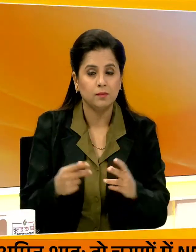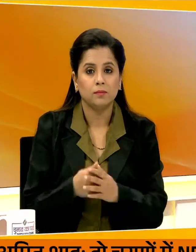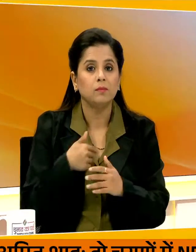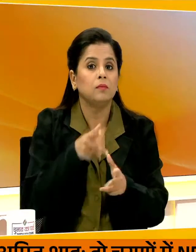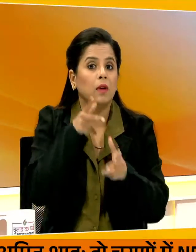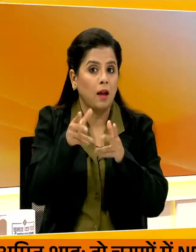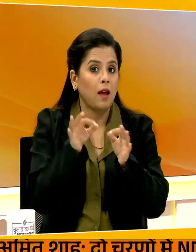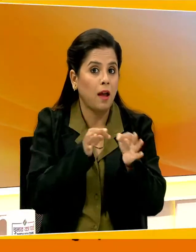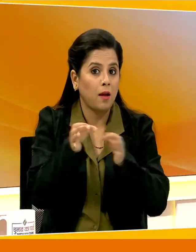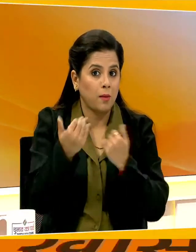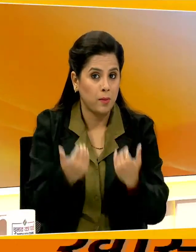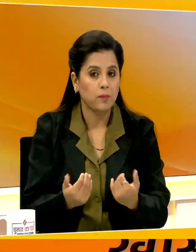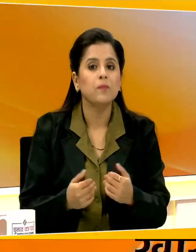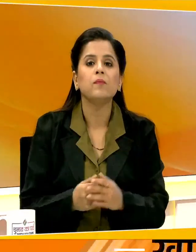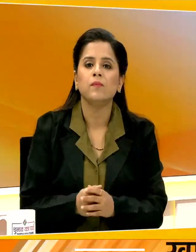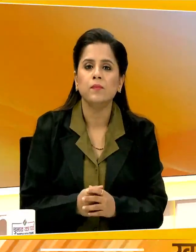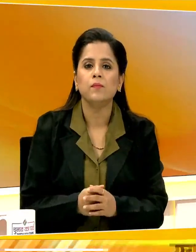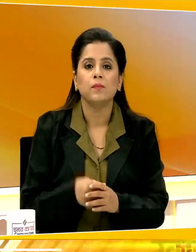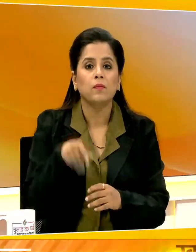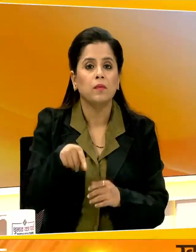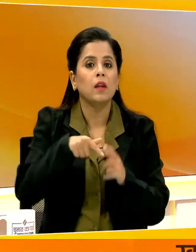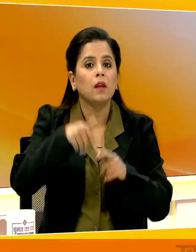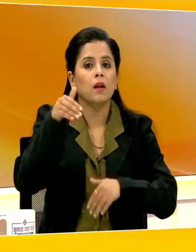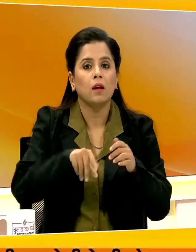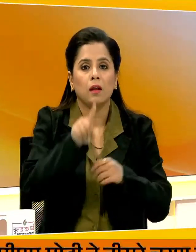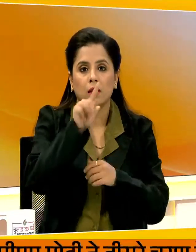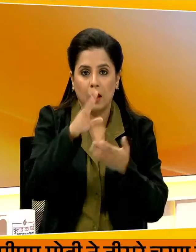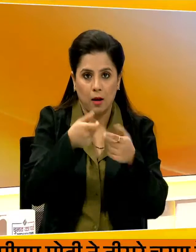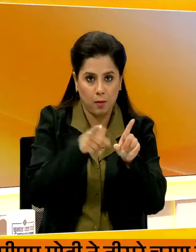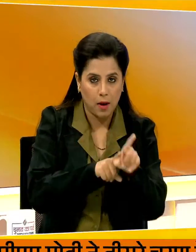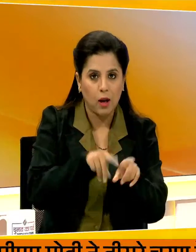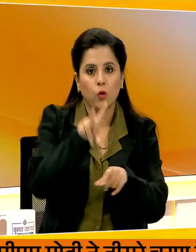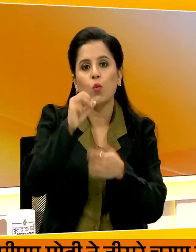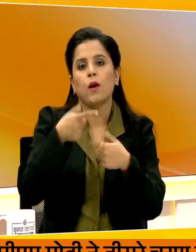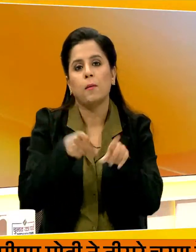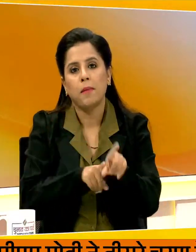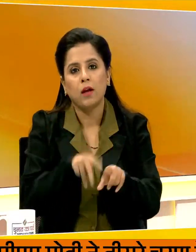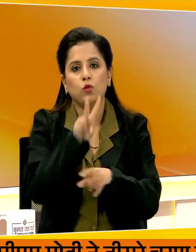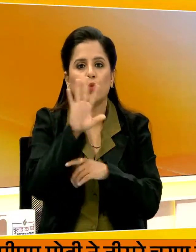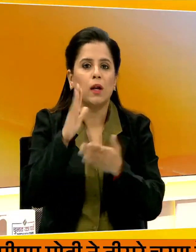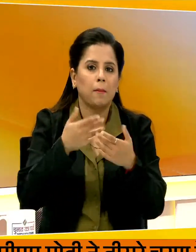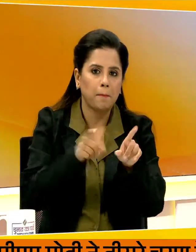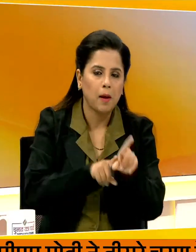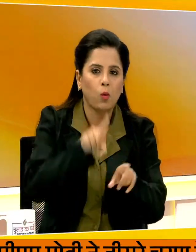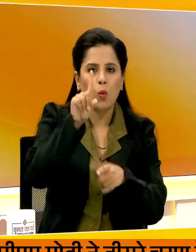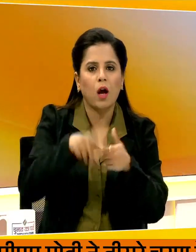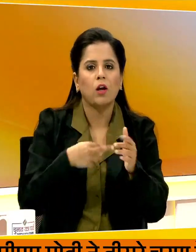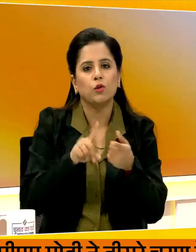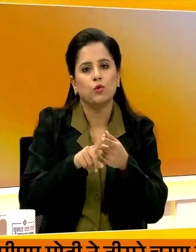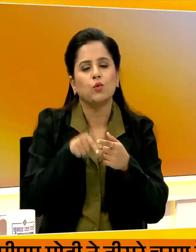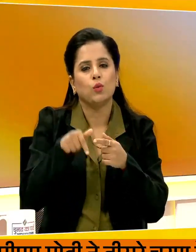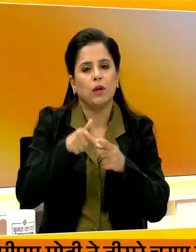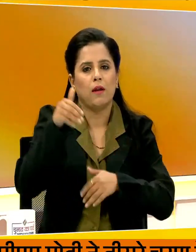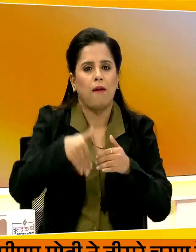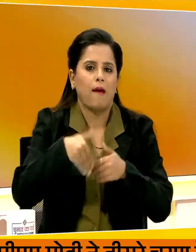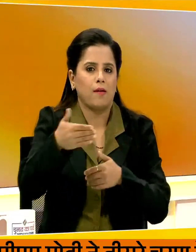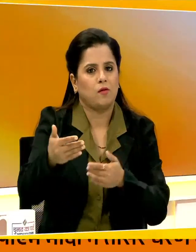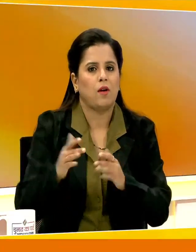चलें कि इसमें चुनाव के लिए 13 मई, 20 मई, 25 मई और 1 जून को मतदान